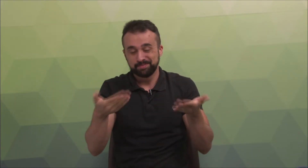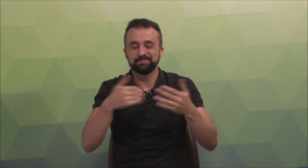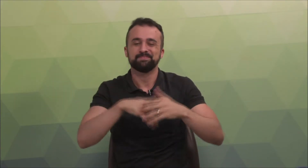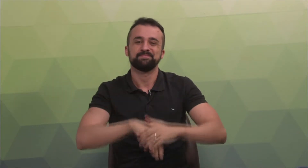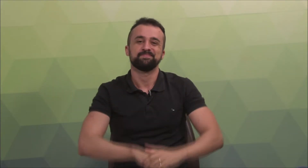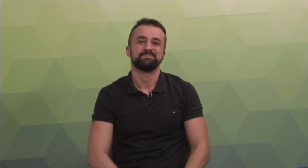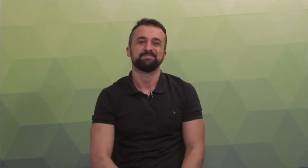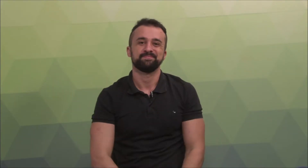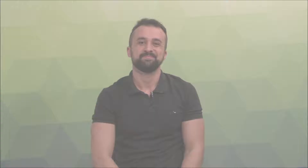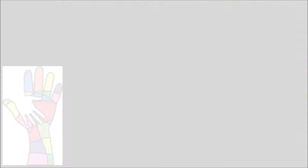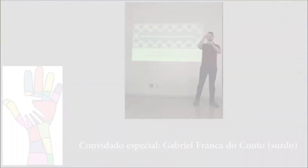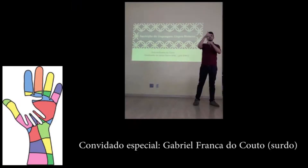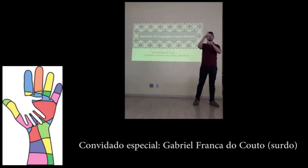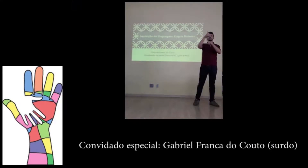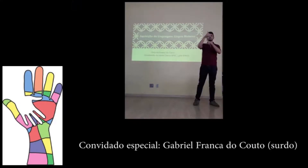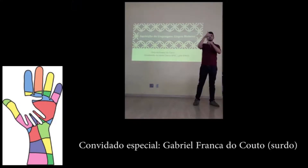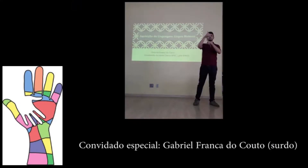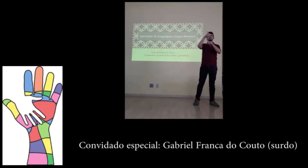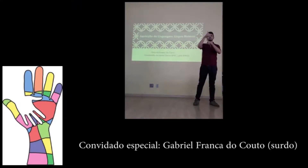vamos apresentá-lo.